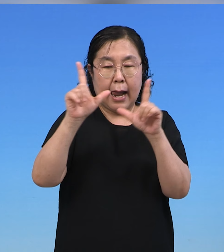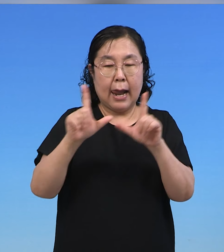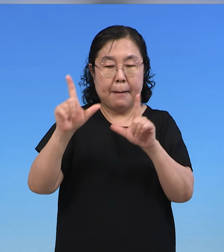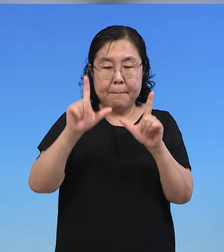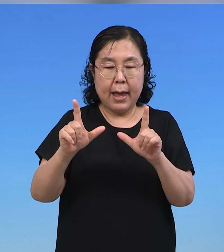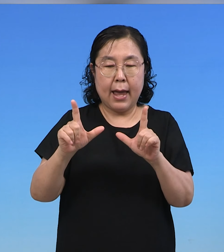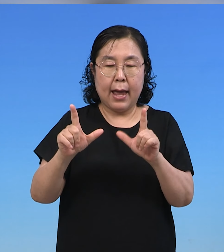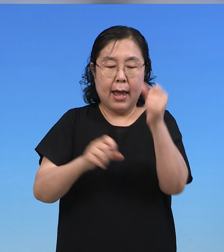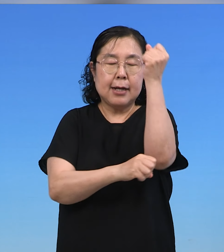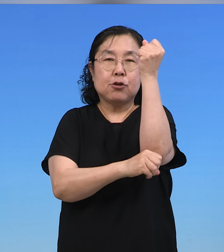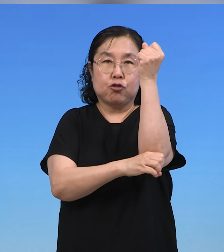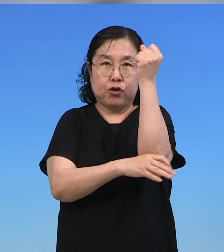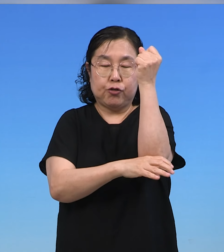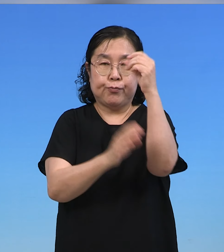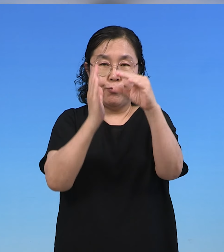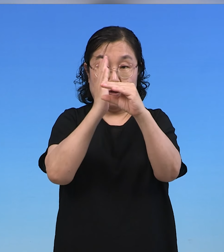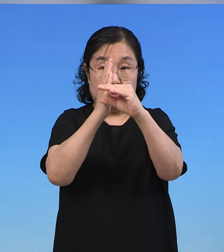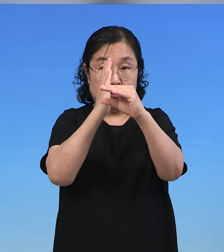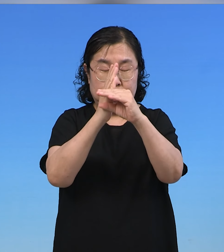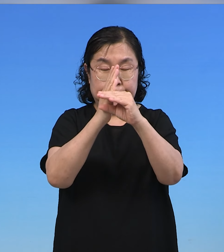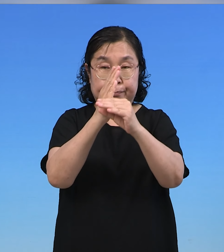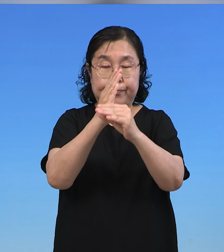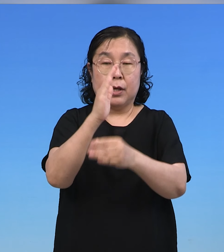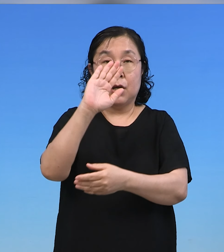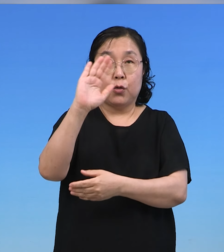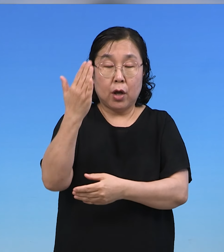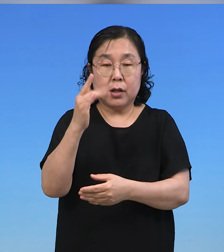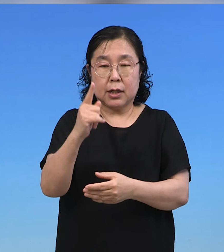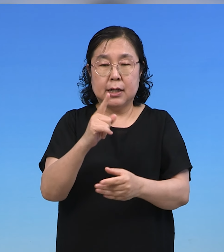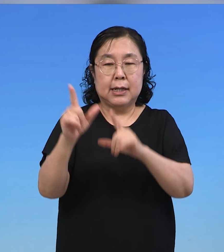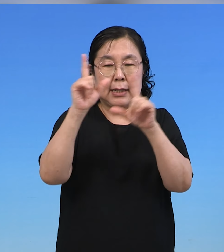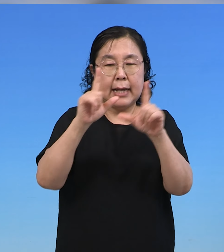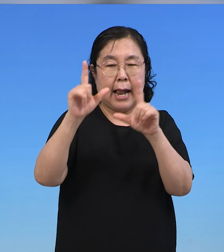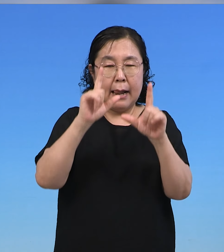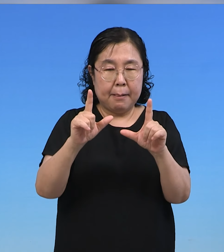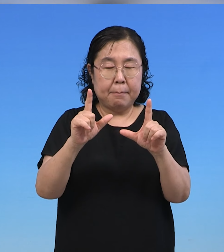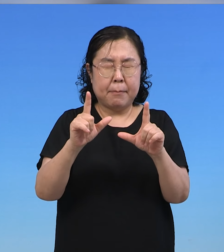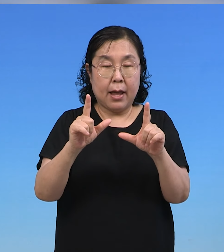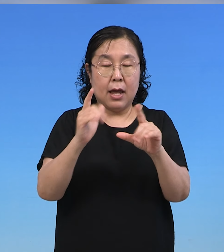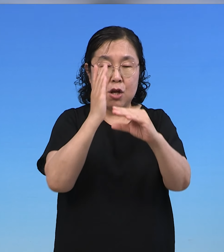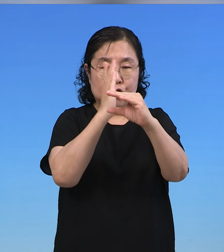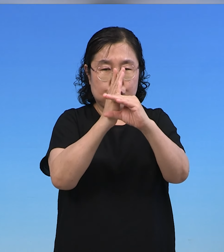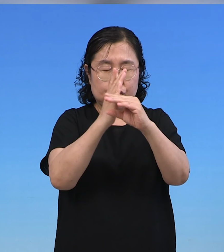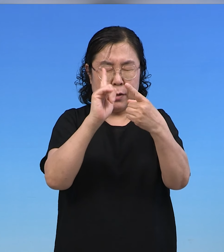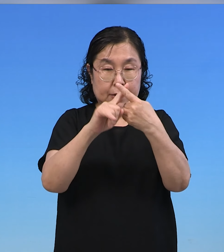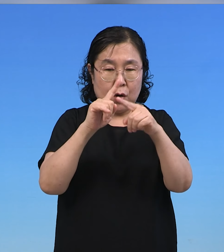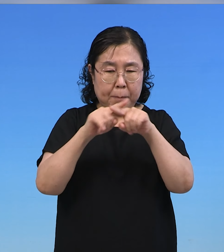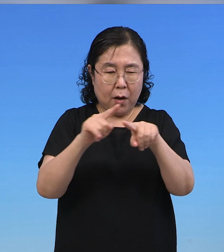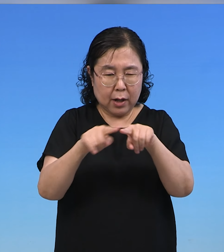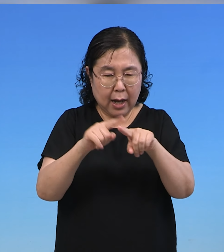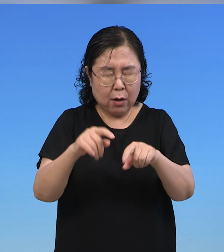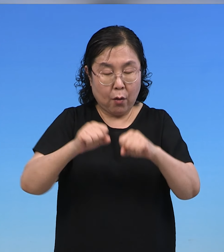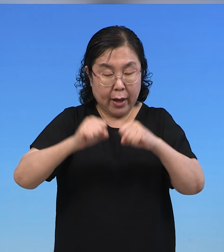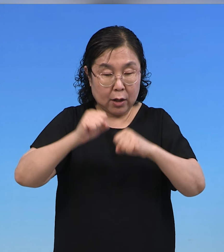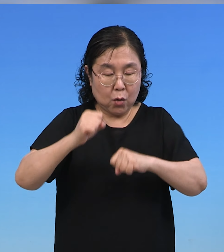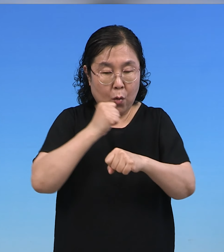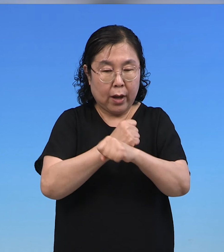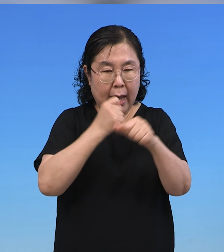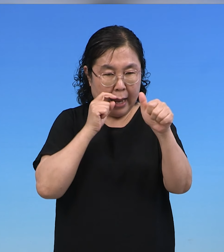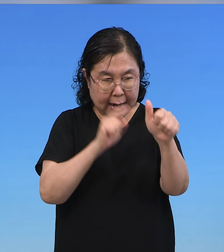잣대로 평가하고 판단하라는 거예요. 이런 겁니다. 어떤 사람이 뭐가 좀 이제